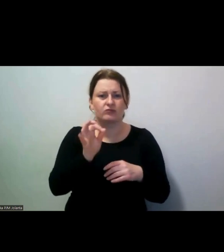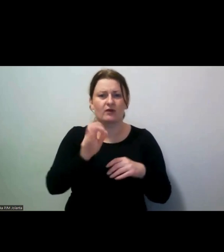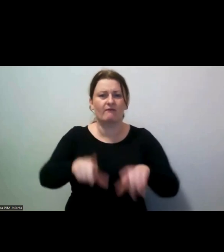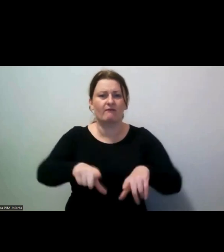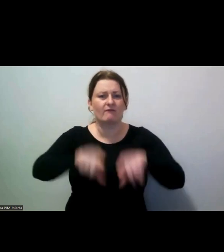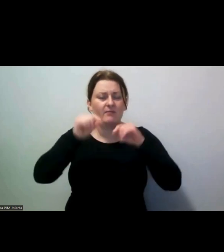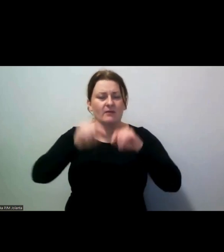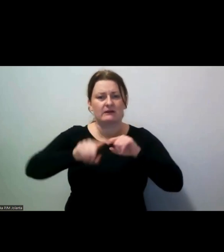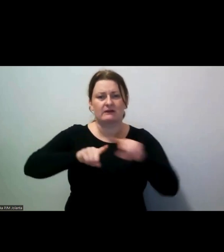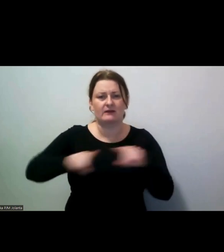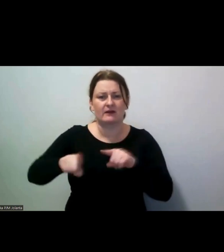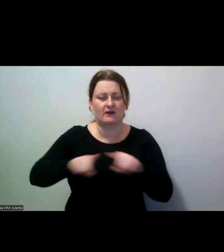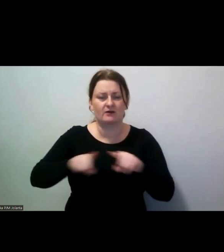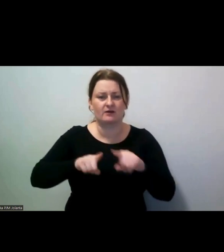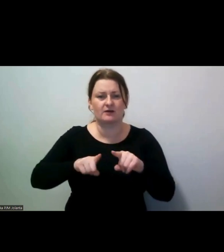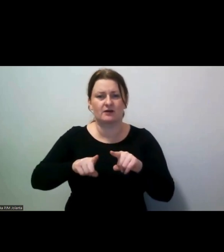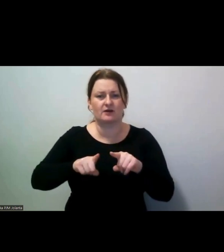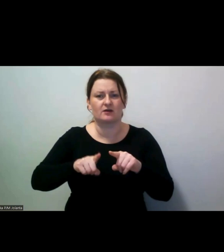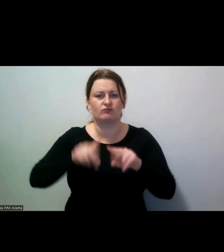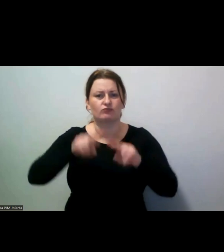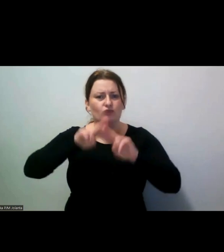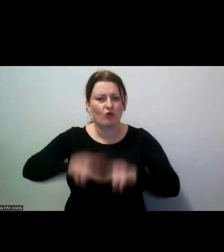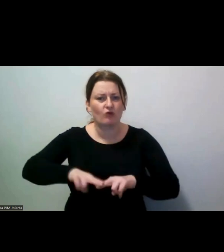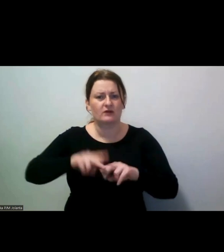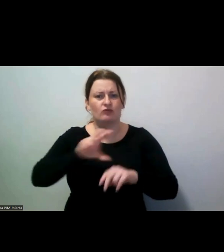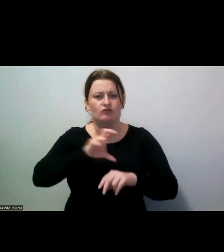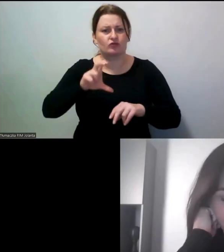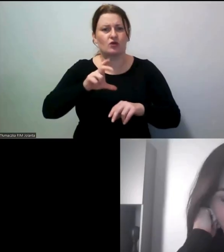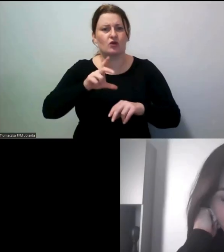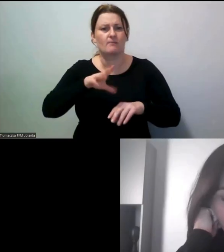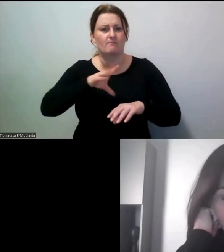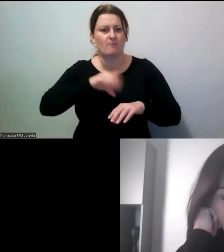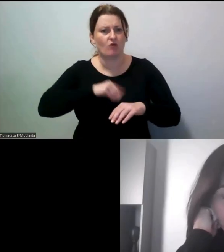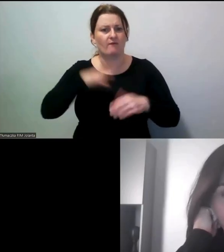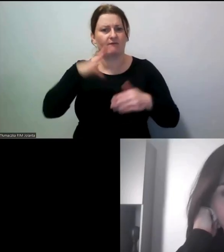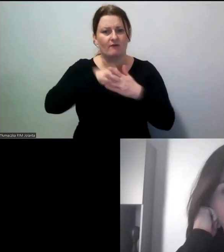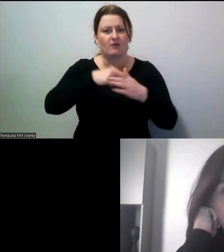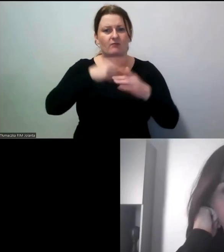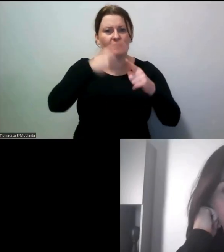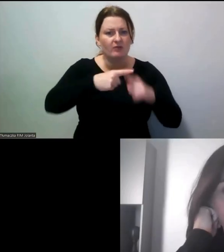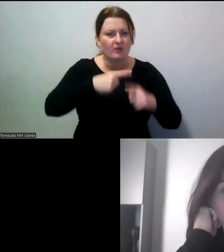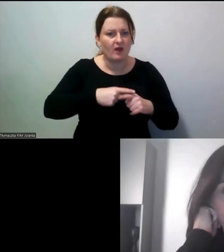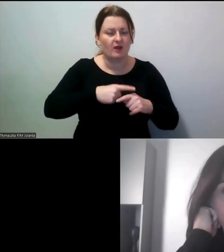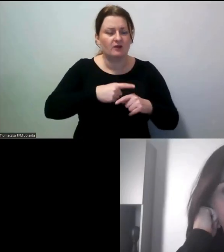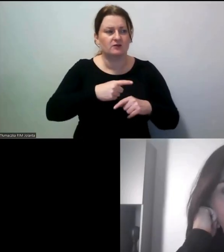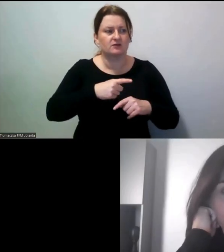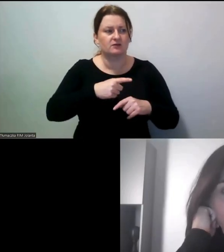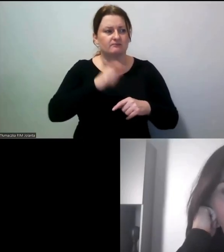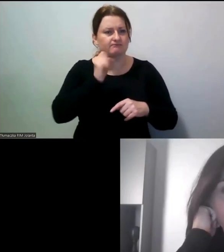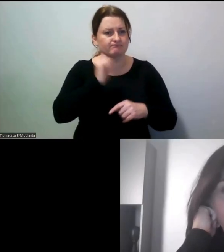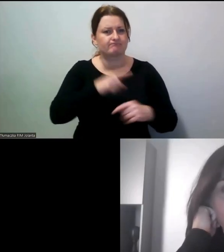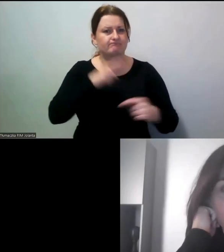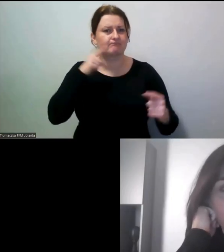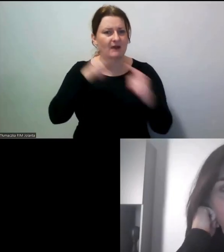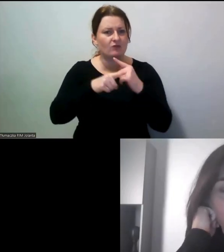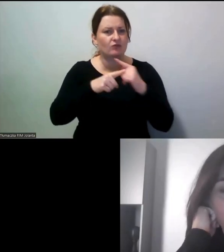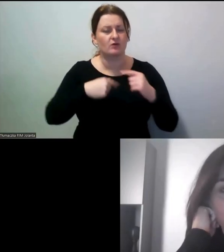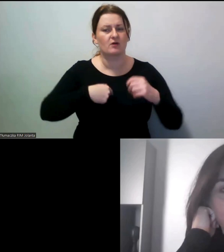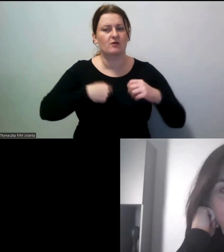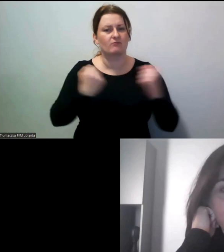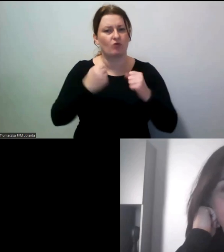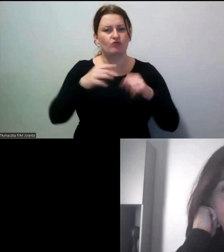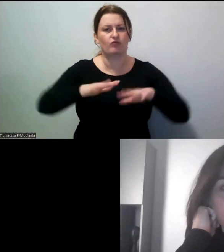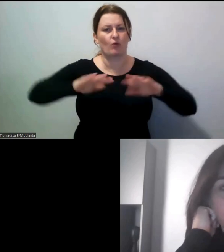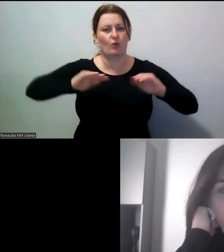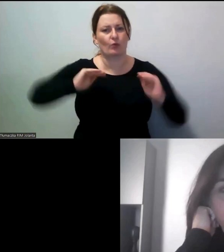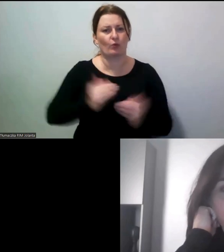wybrany znak został i czy on się może pojawić w teście ostatecznym, no to mocno uszczupliłyśmy